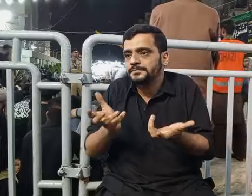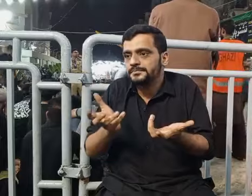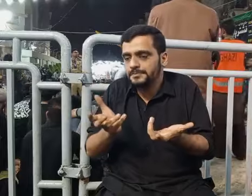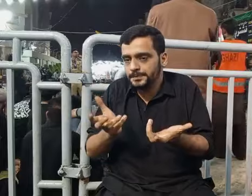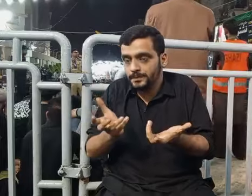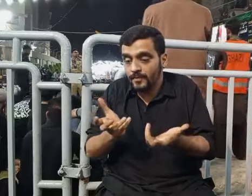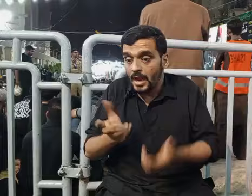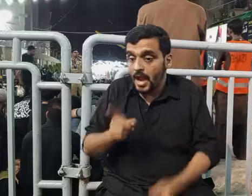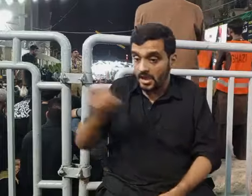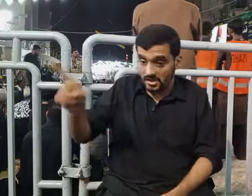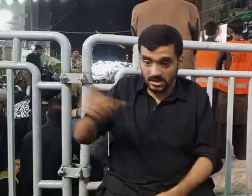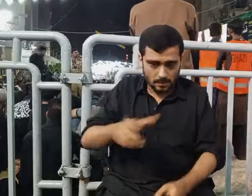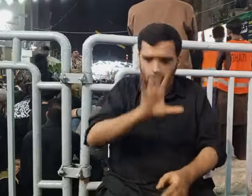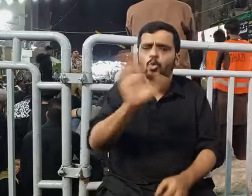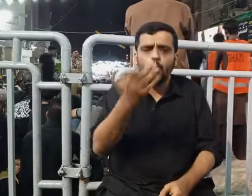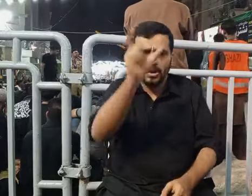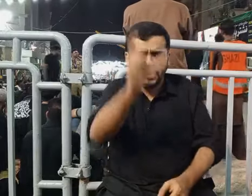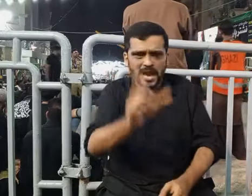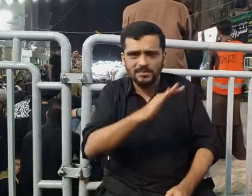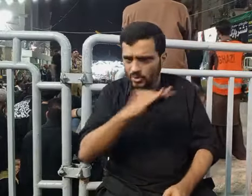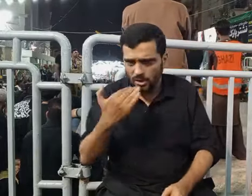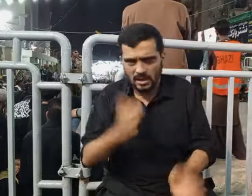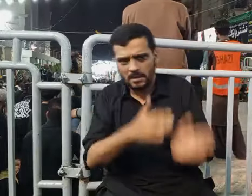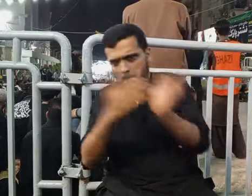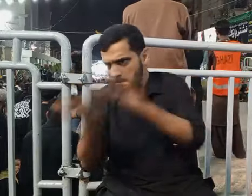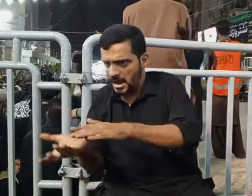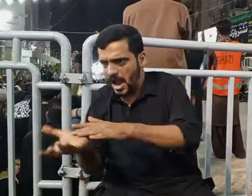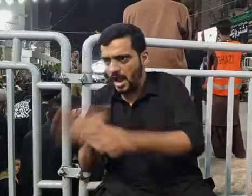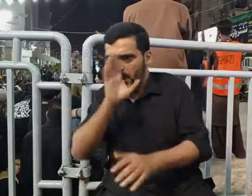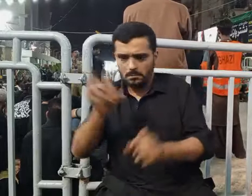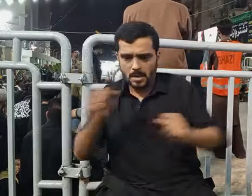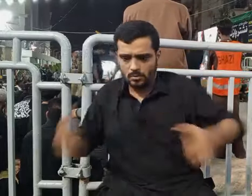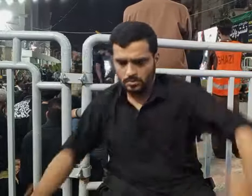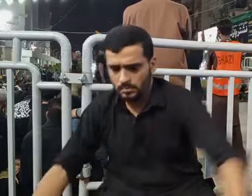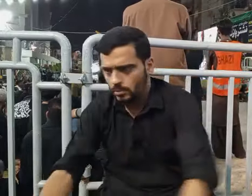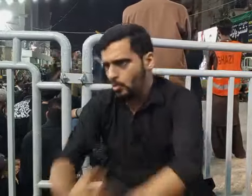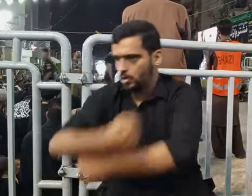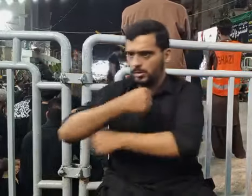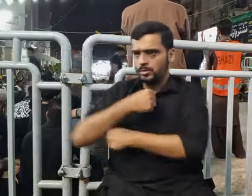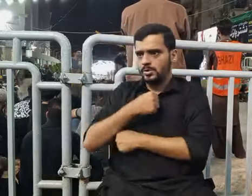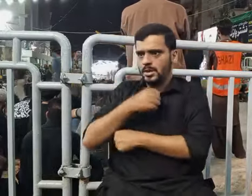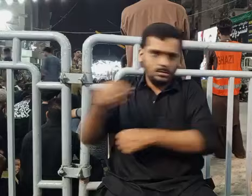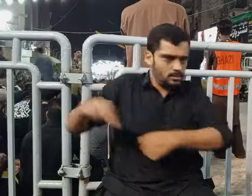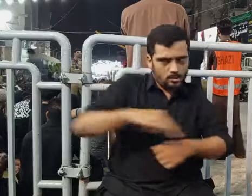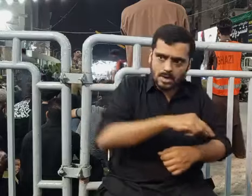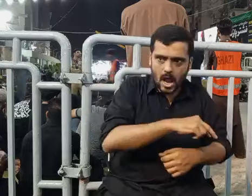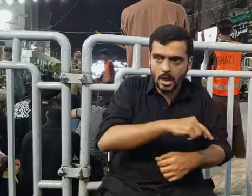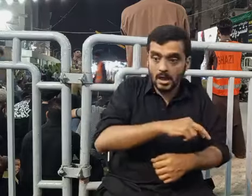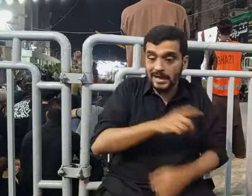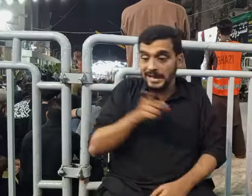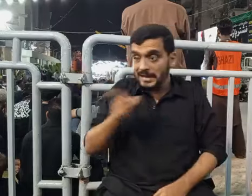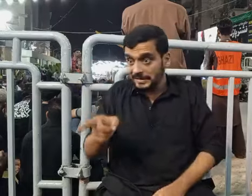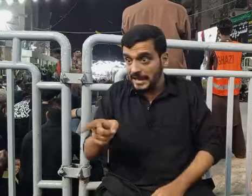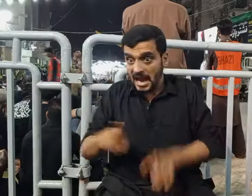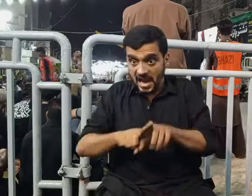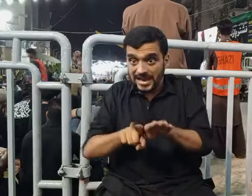آج تبرکات برآمد ہوں گے، شہزادہ قاسم کہنا ہے شہزادے آپ کا لاشا حسین